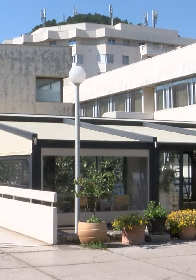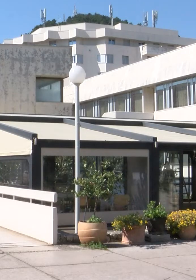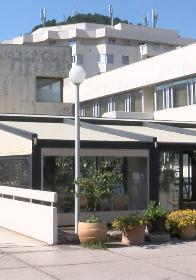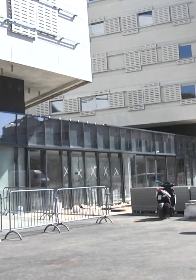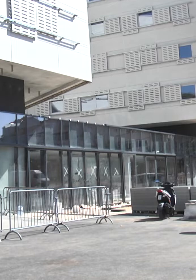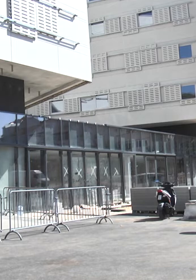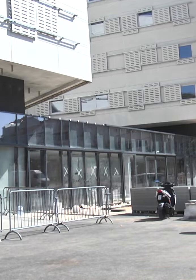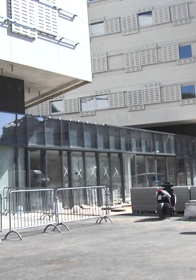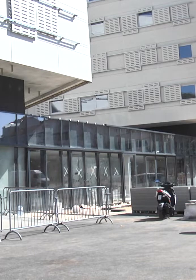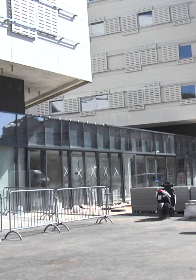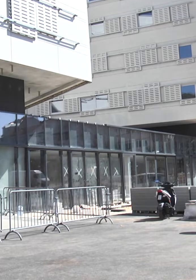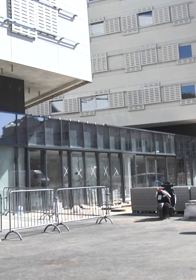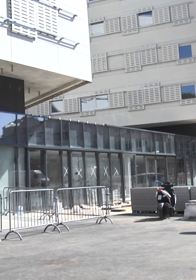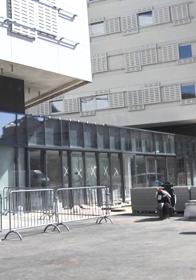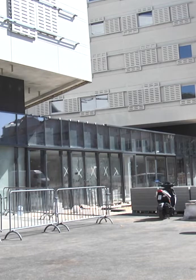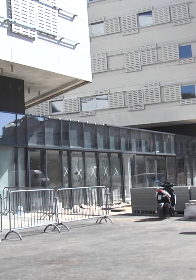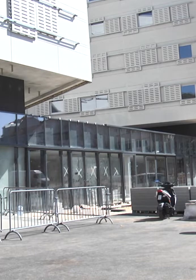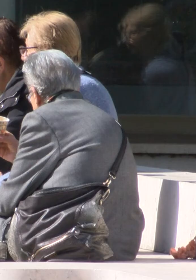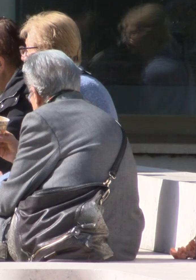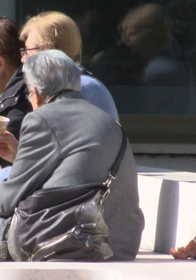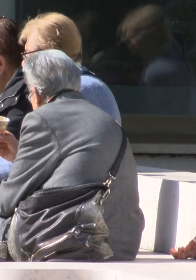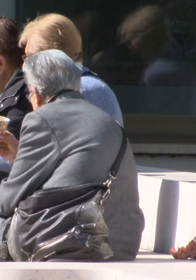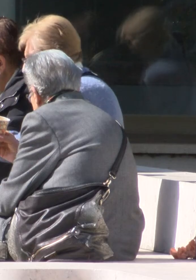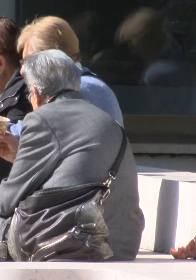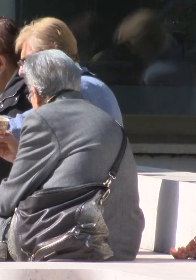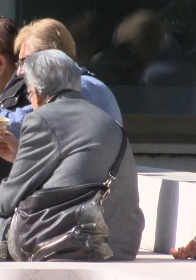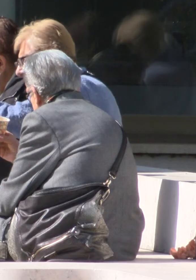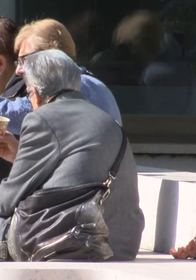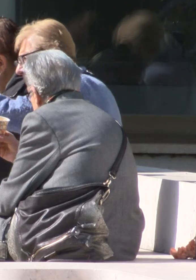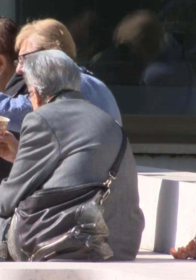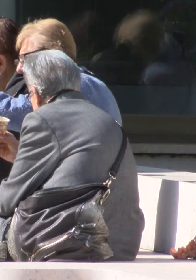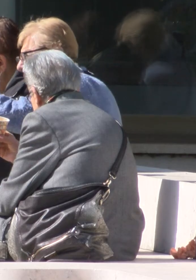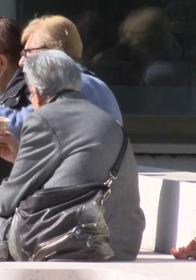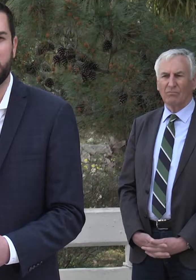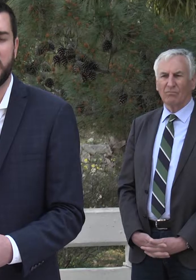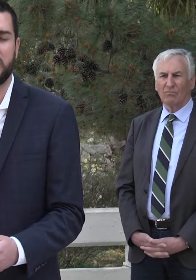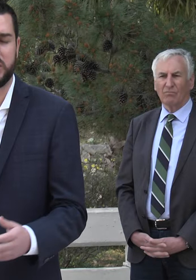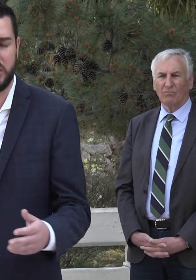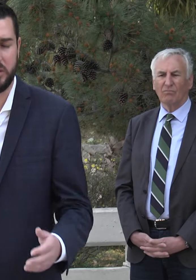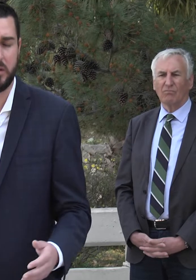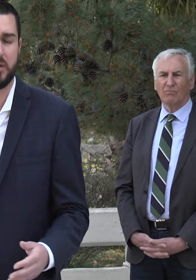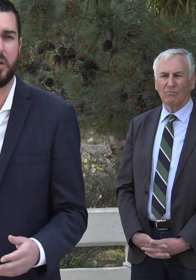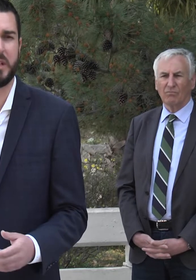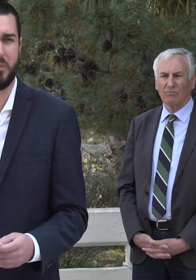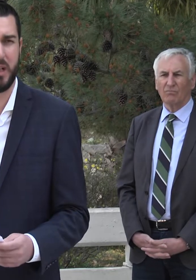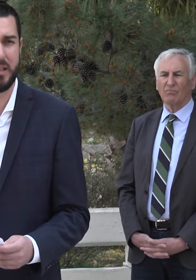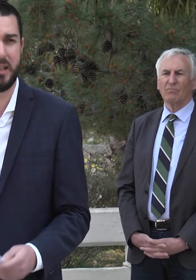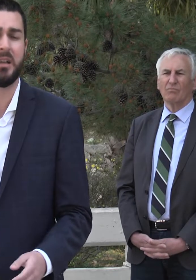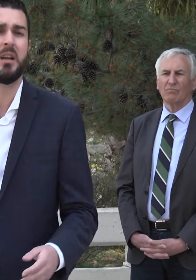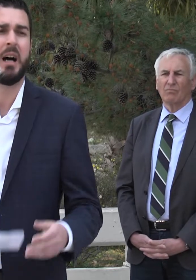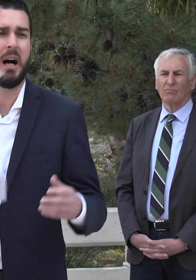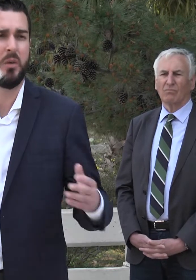Dubrovnik, a 8 u studentskom domu. Dvije osobe su izliječene u protekla 24 sata. Komentirao je opcije kojima bi se